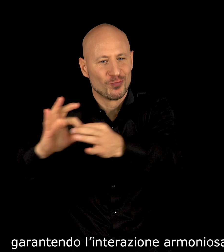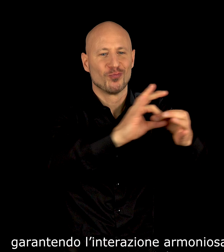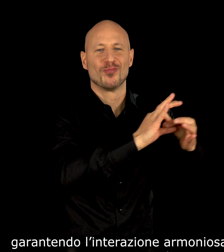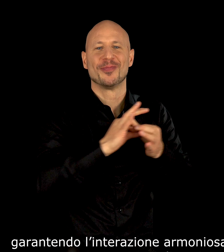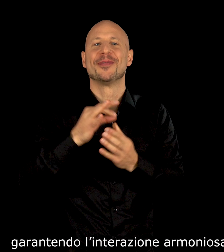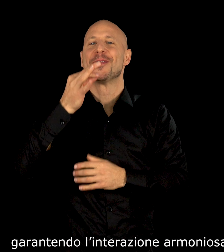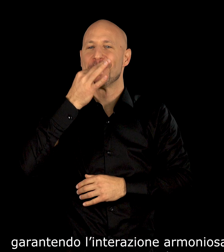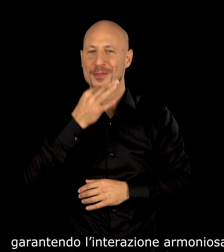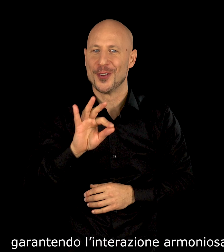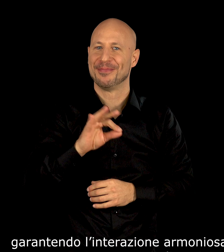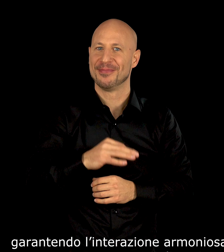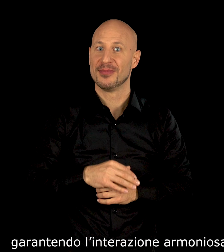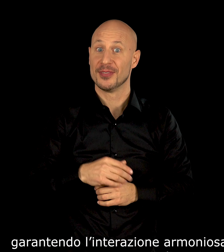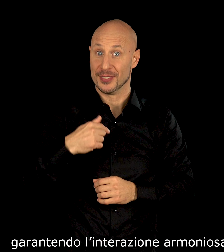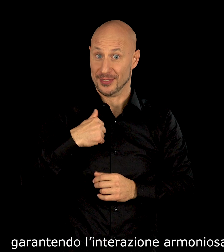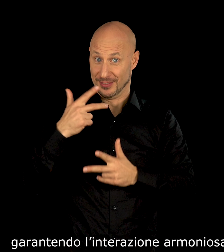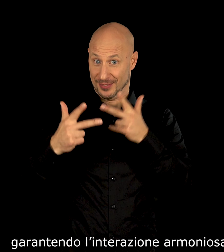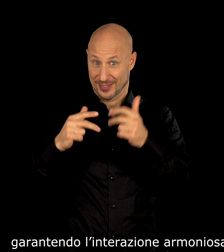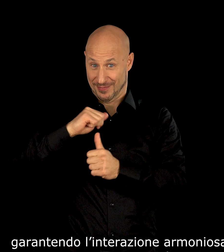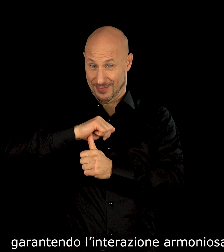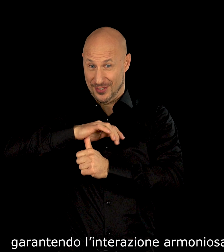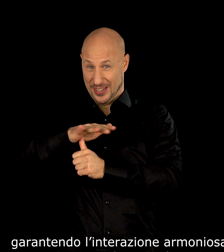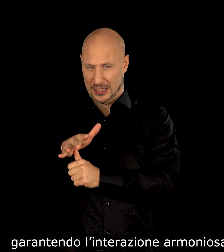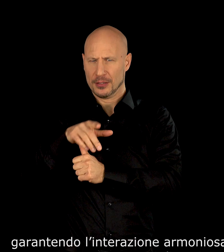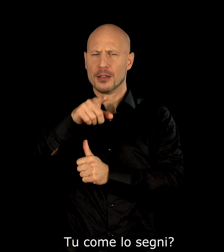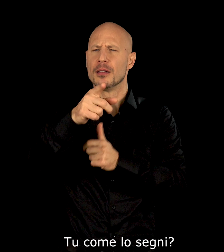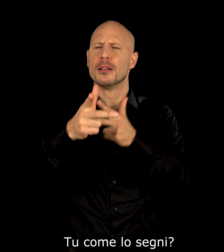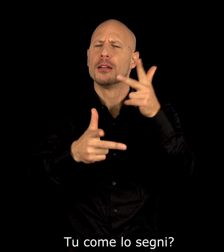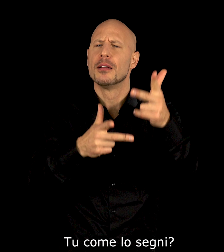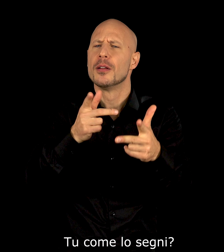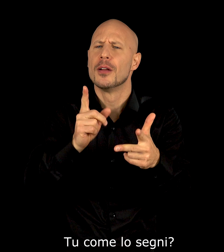'interazione armoniosa tra persone e gruppi diversi. Tu come lo segni?